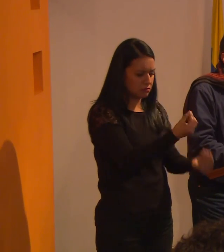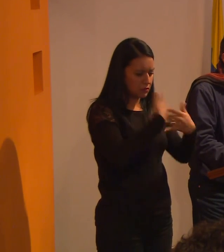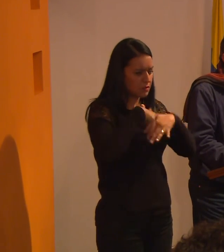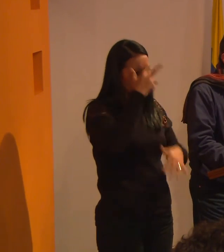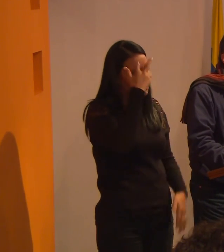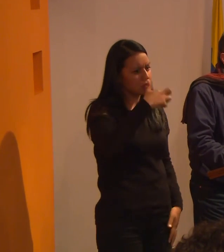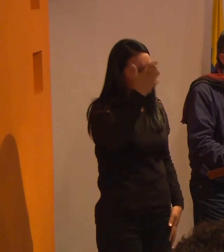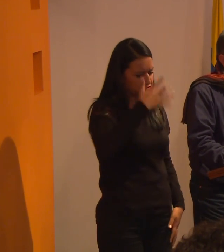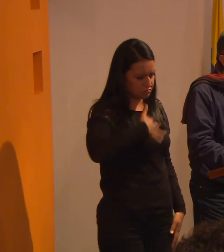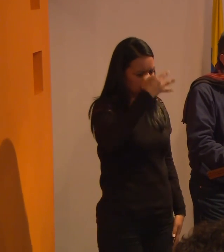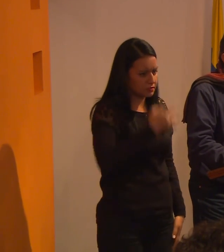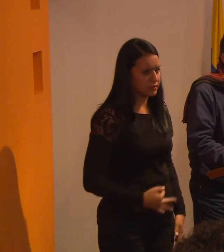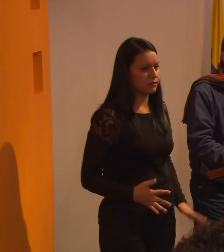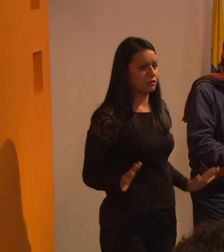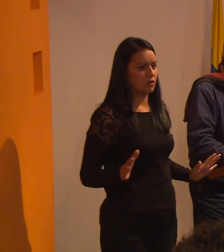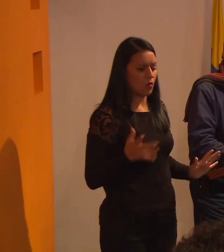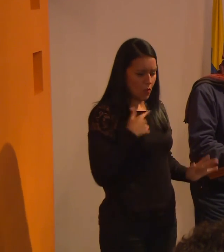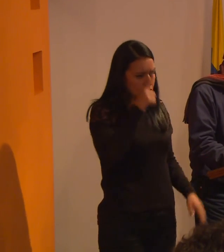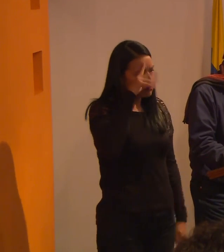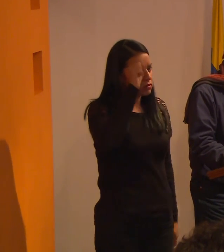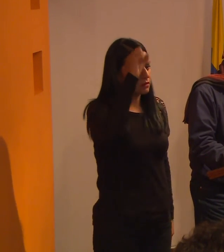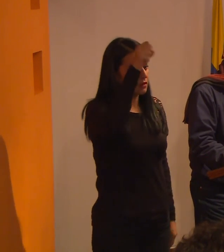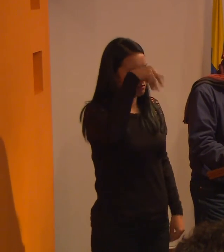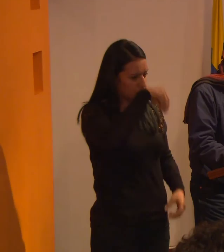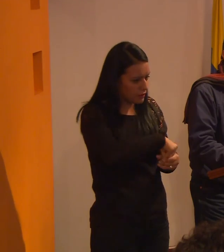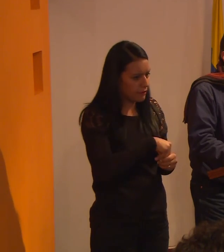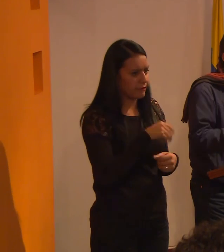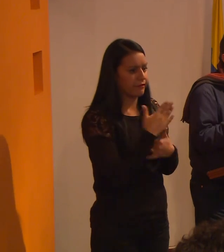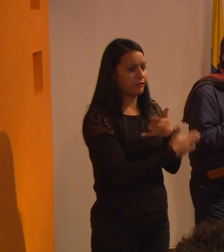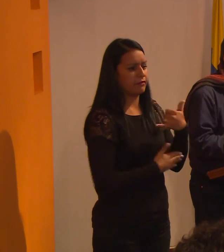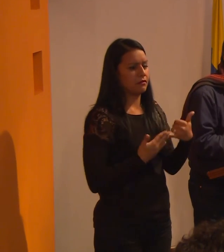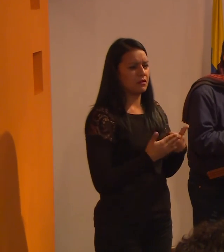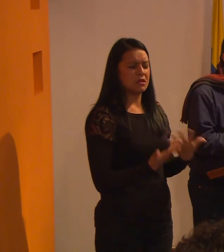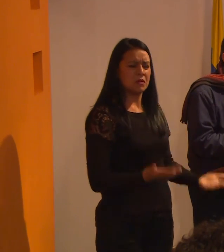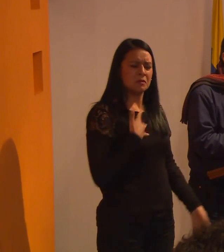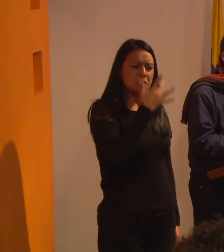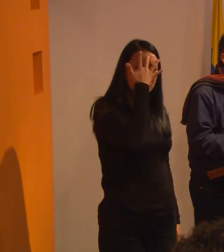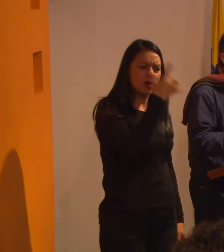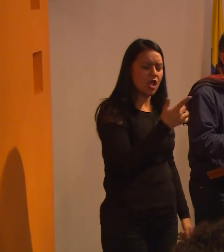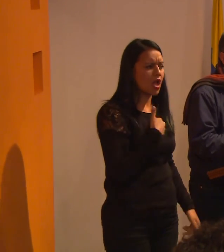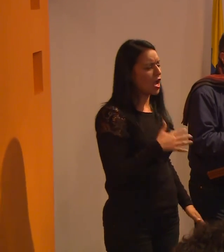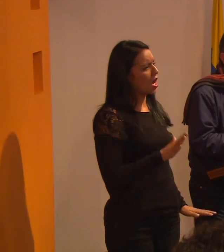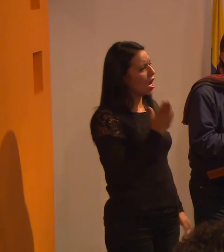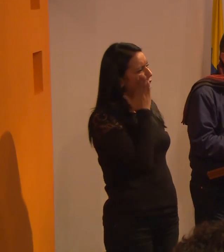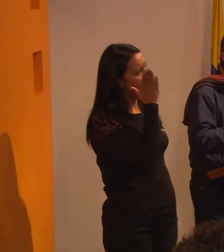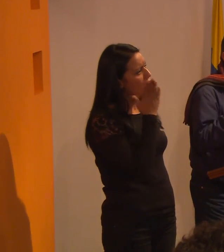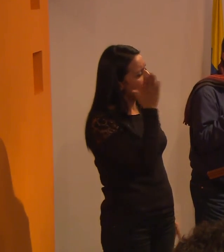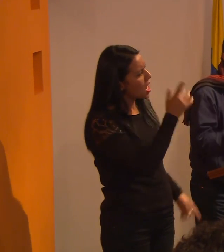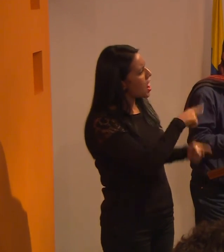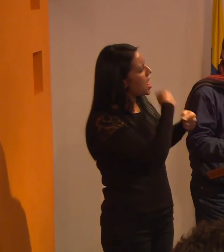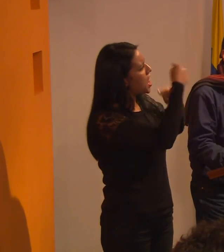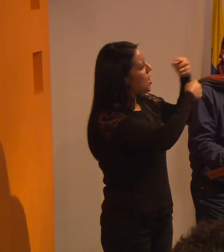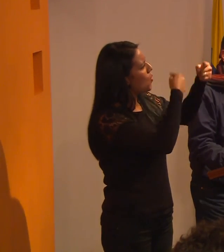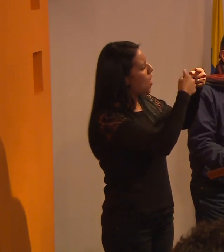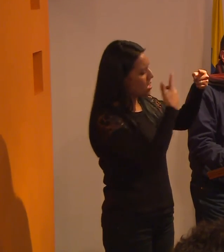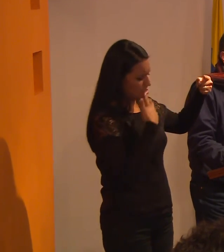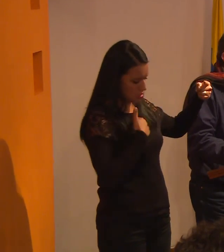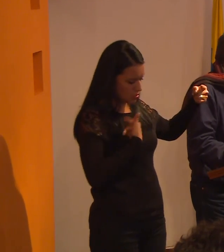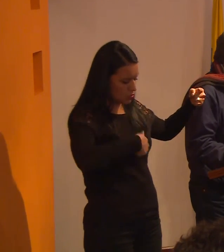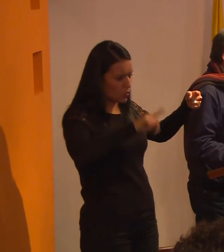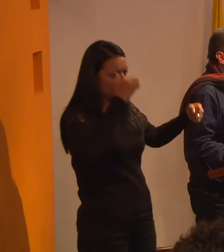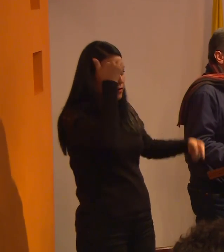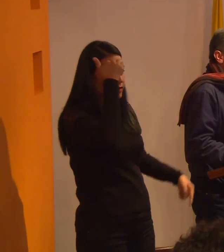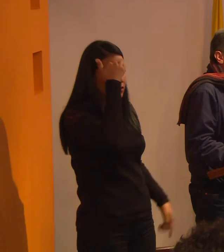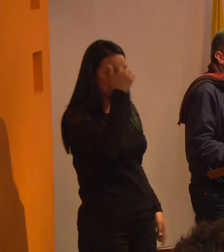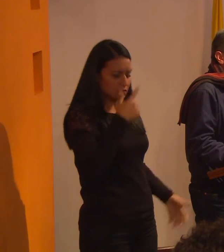profesionalidad y nos hace dignos como intelectuales en este país. Entonces, ¿por qué nos vamos a dejar meter lenguajes que no son nuestros? ¿Por